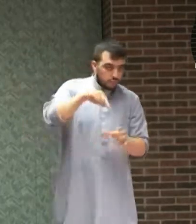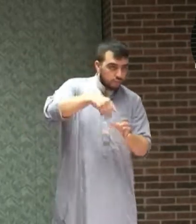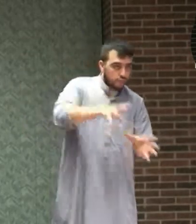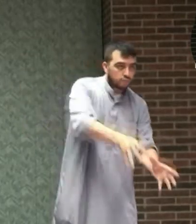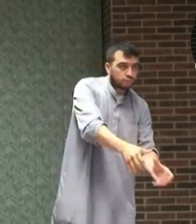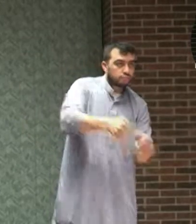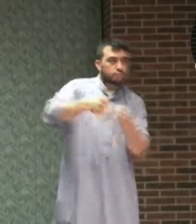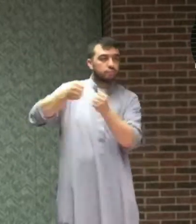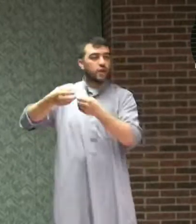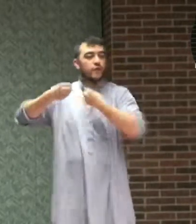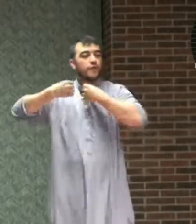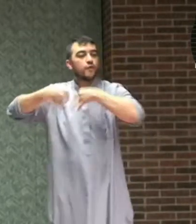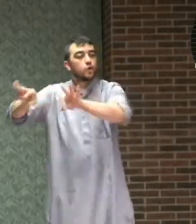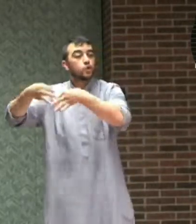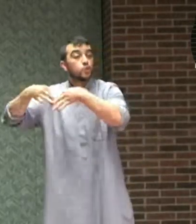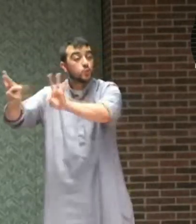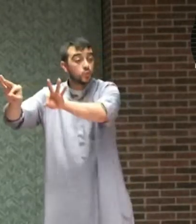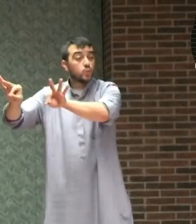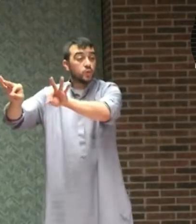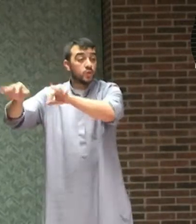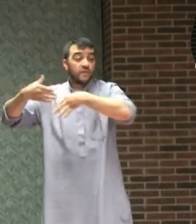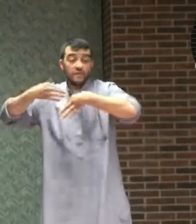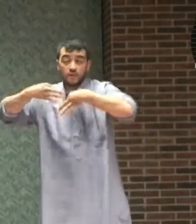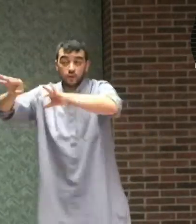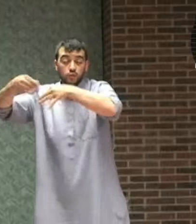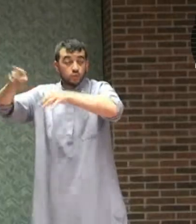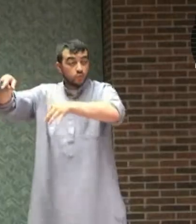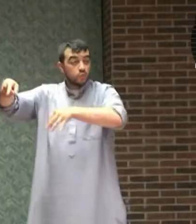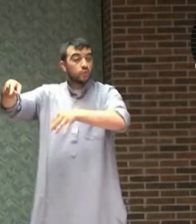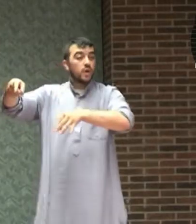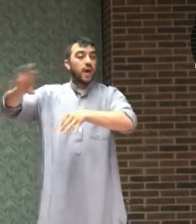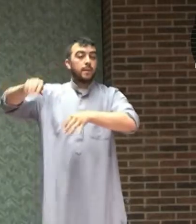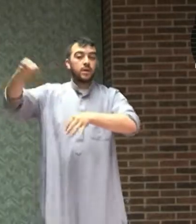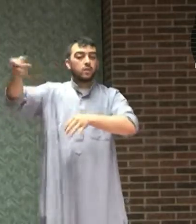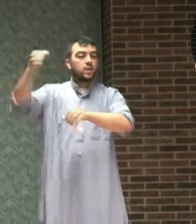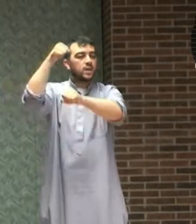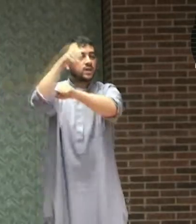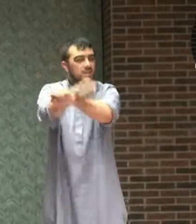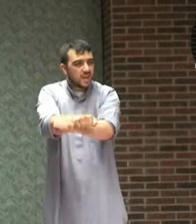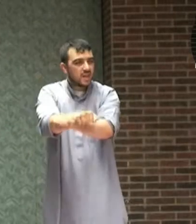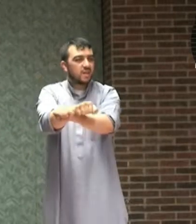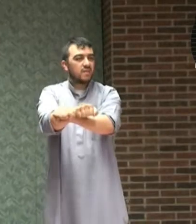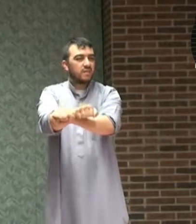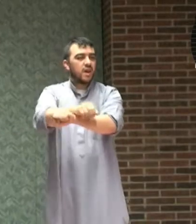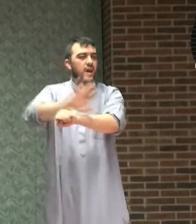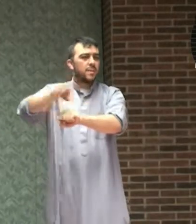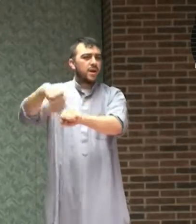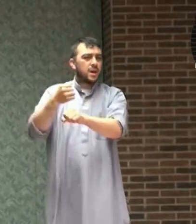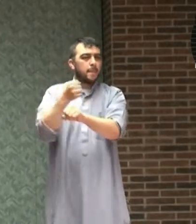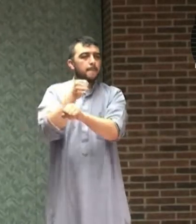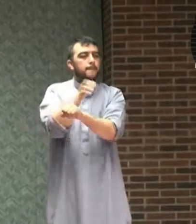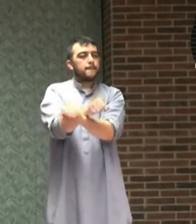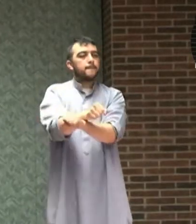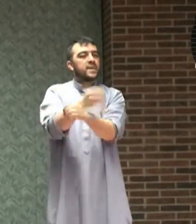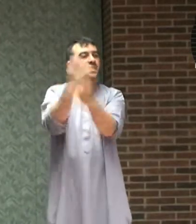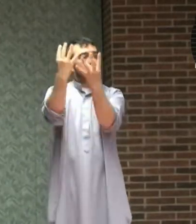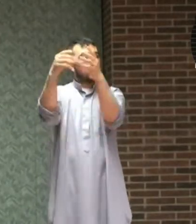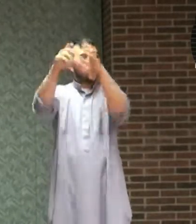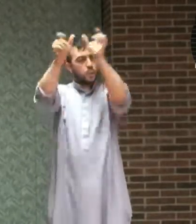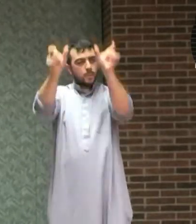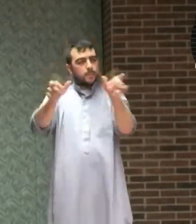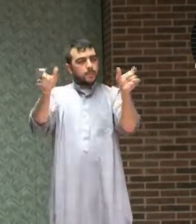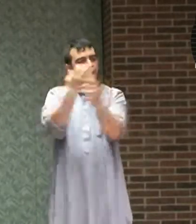telle une marchandise. Il a été esclave, il s'est retrouvé même en prison. Et ensuite Allah subhanahu wa ta'ala l'a comblé de ses